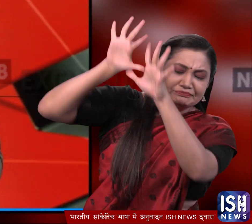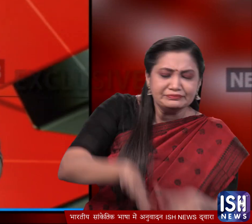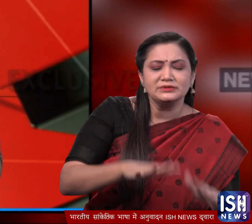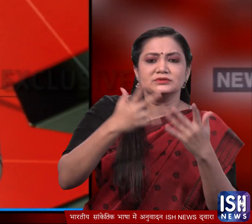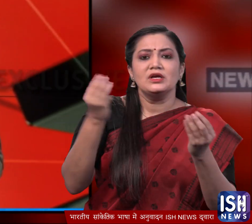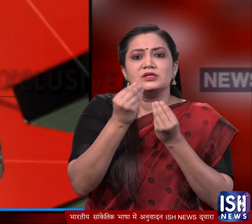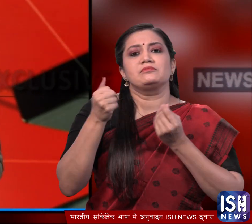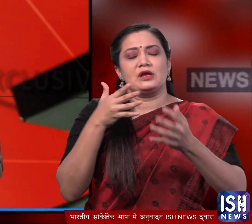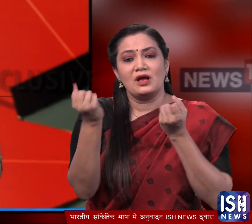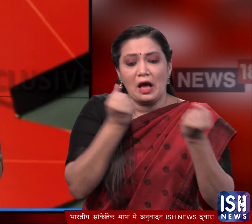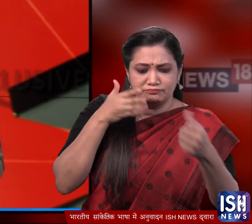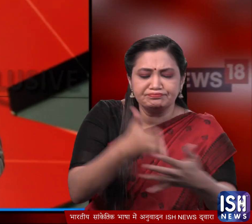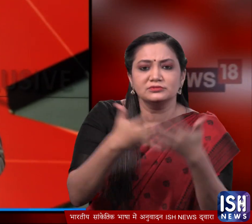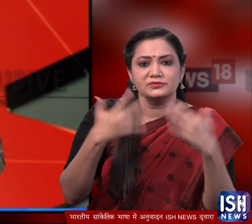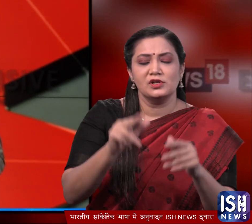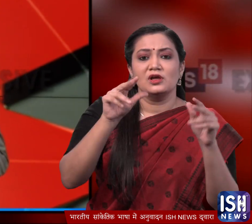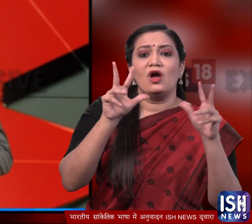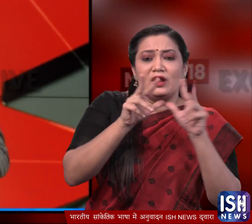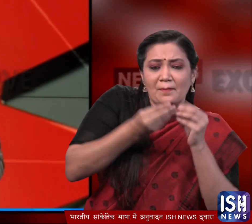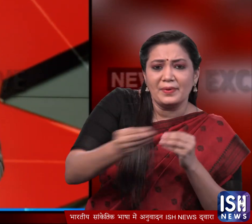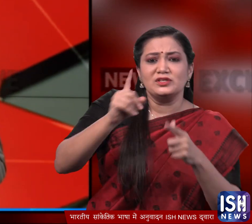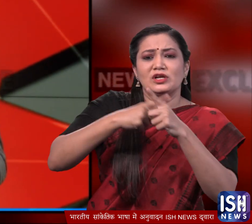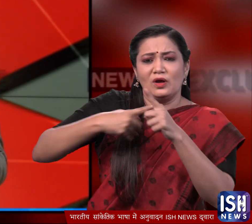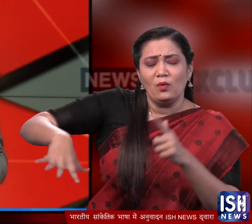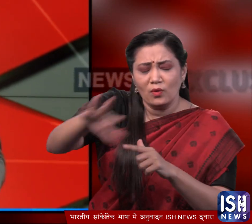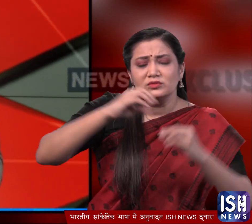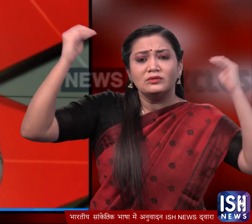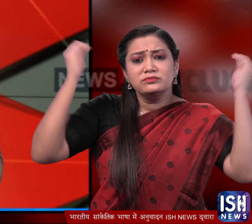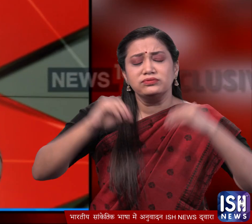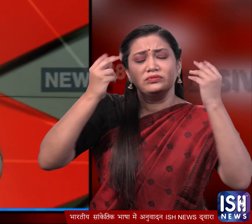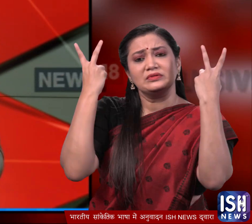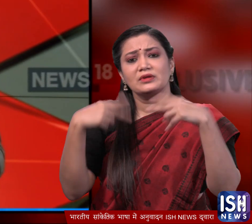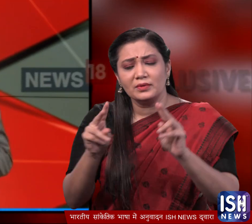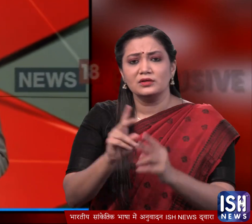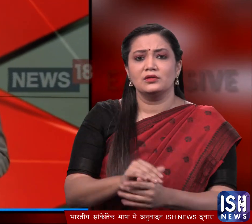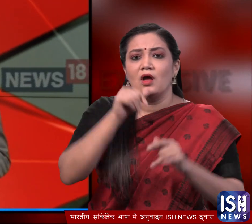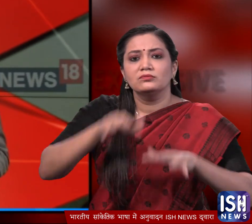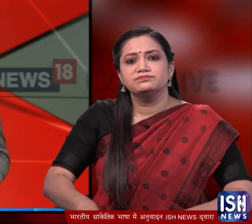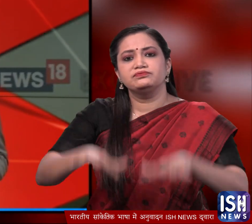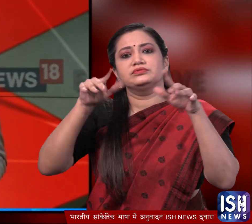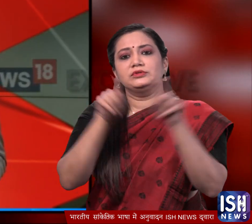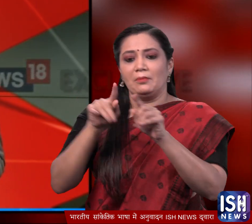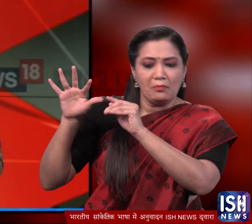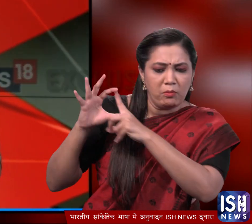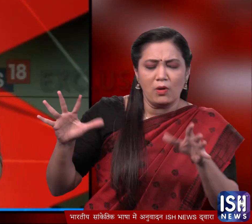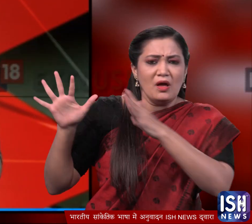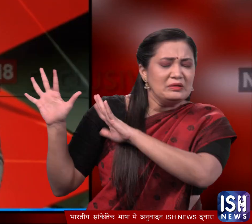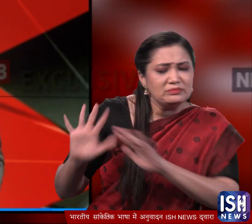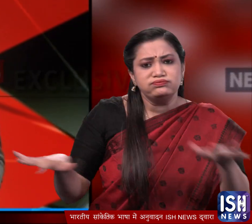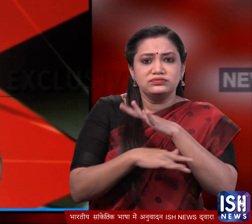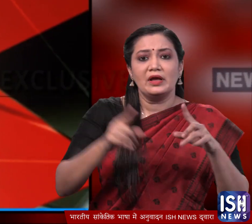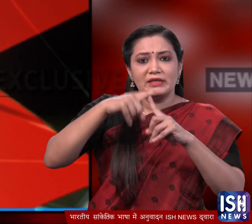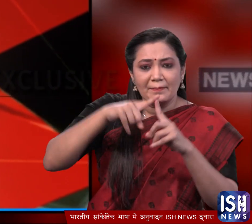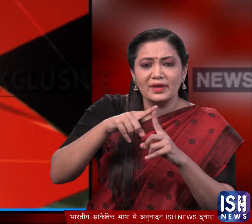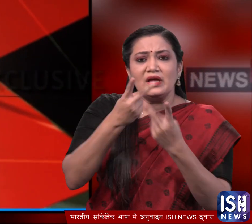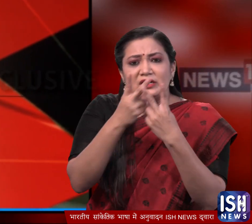और मलबे में कुछ गाड़ियां भी दब गईं। जबकि औरंगाबाद के नजदीक ही जलगांव जिले में भारी बारिश की वजह से जल भराव भी बाढ़ जैसा दिखने लगा, जहां अब तापी